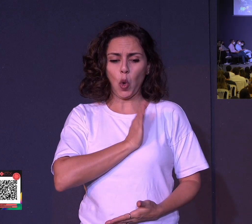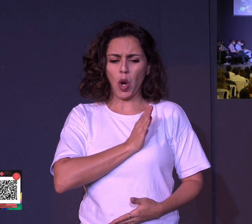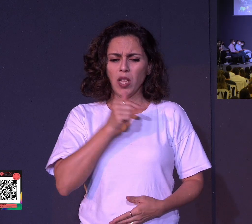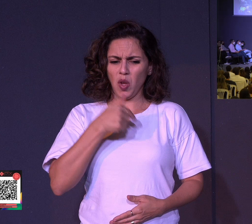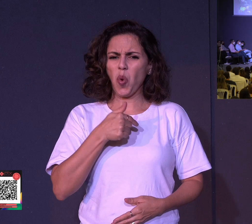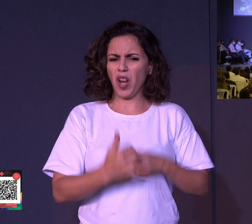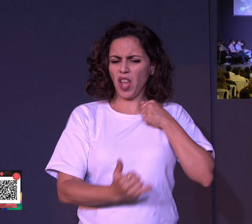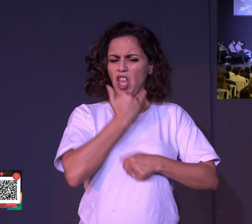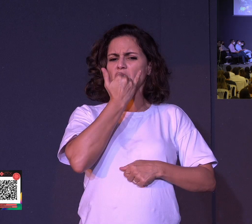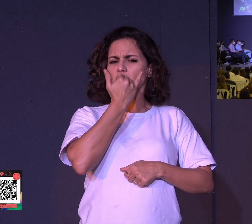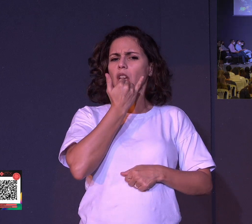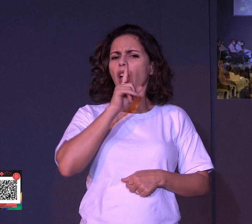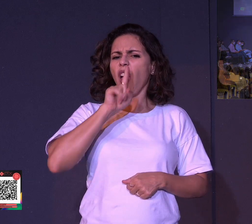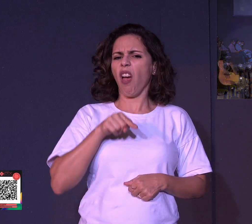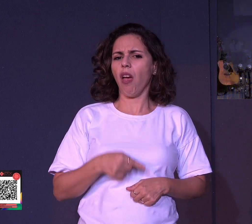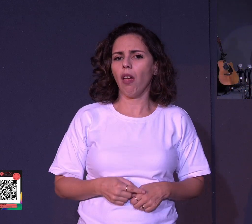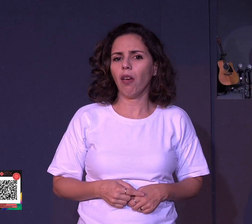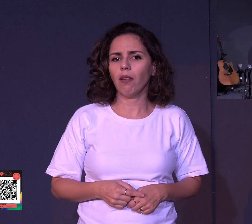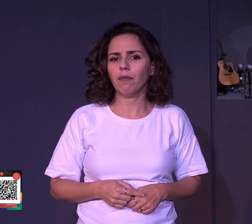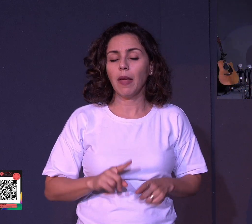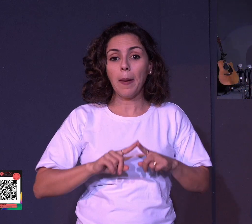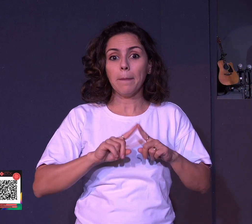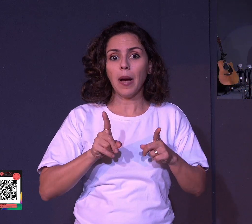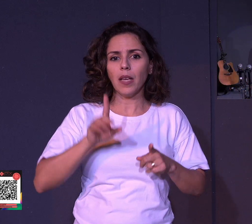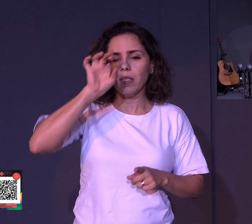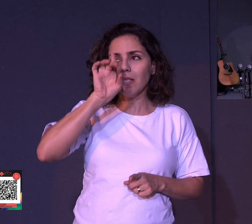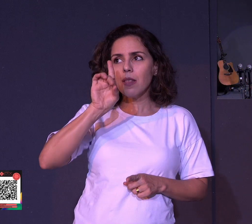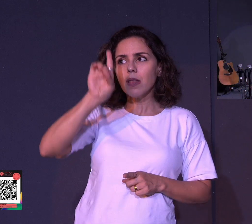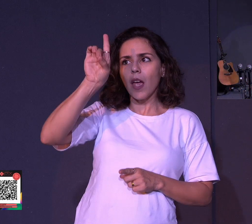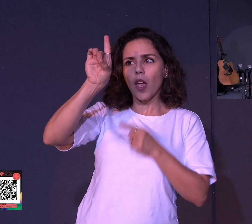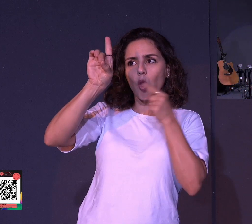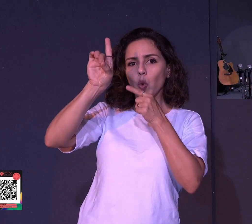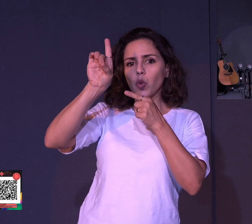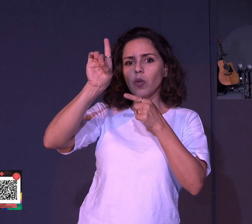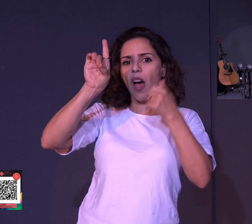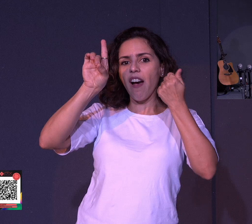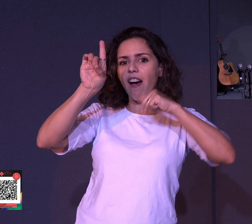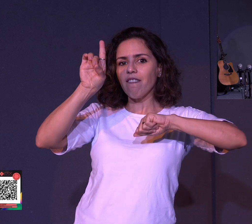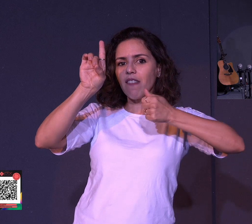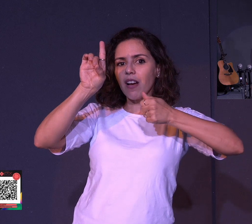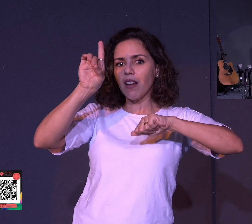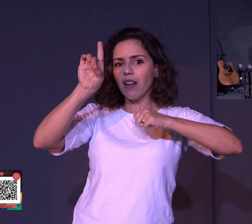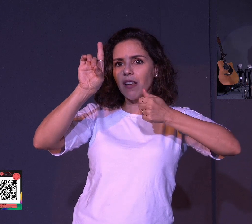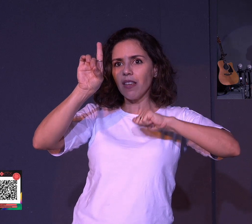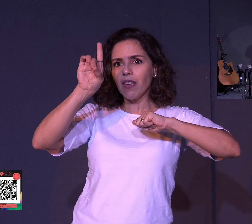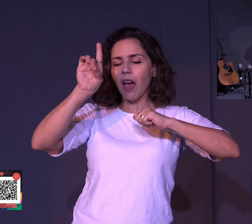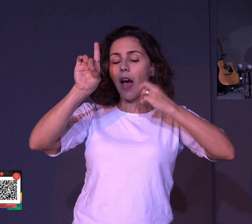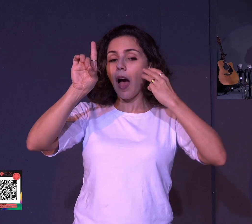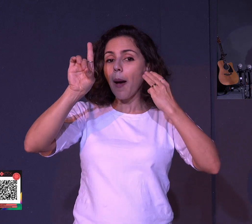conhecê-lo? Deus responde: eu, o Senhor, examino a mente. Eu, o